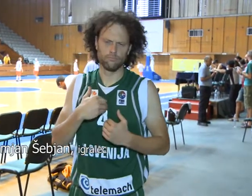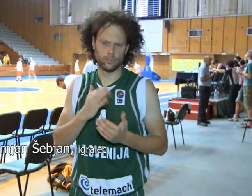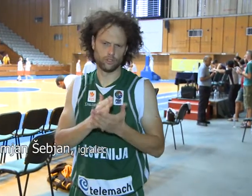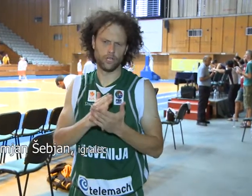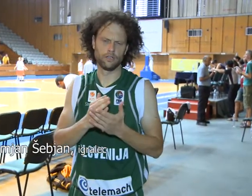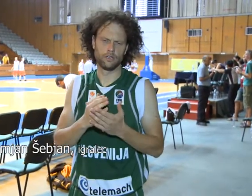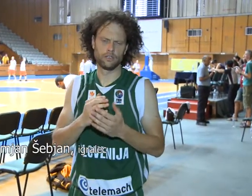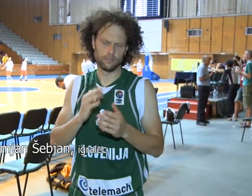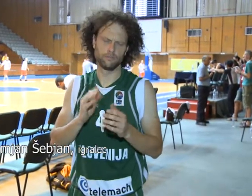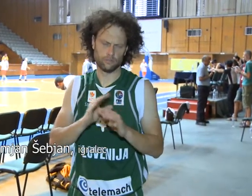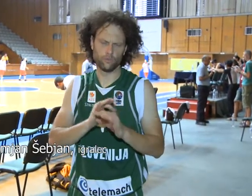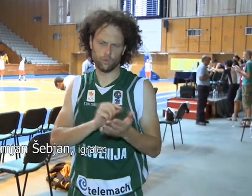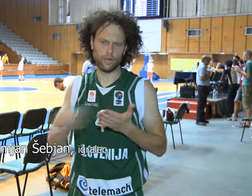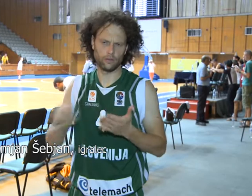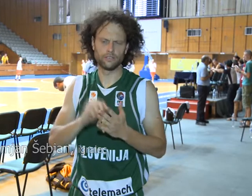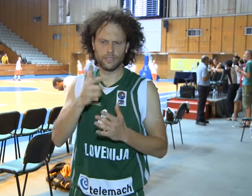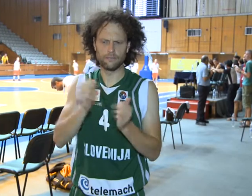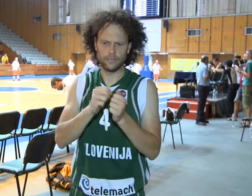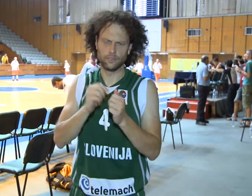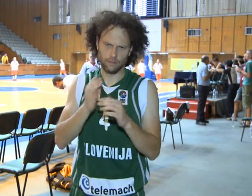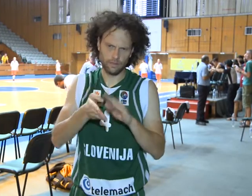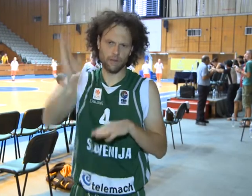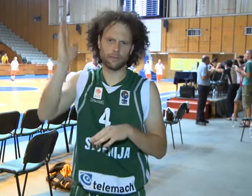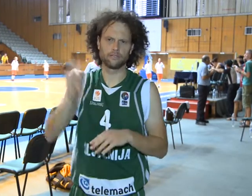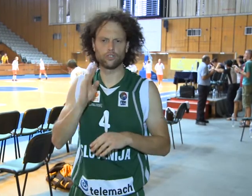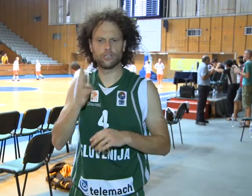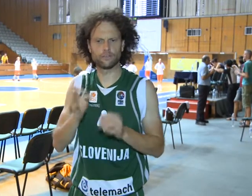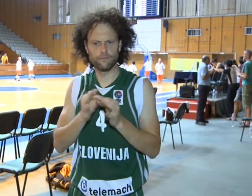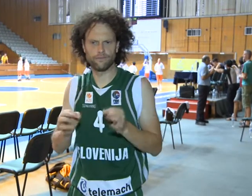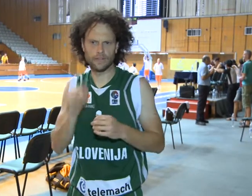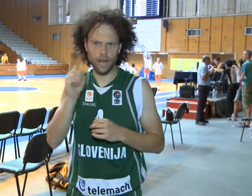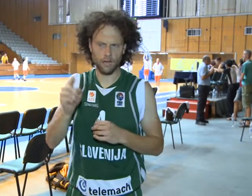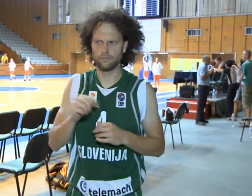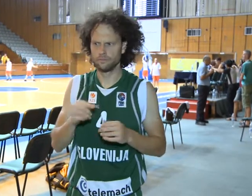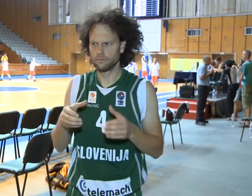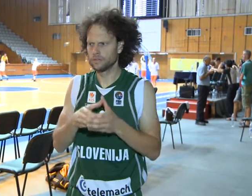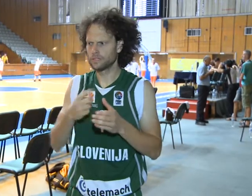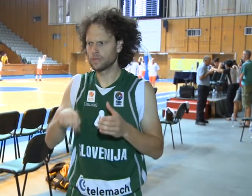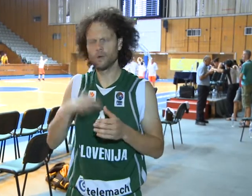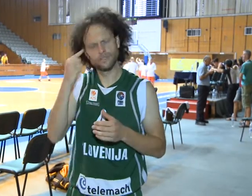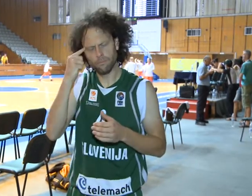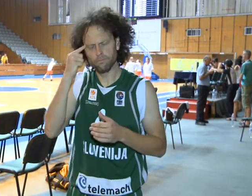V naši skupini A smo opravili vse tekme, mislim, da smo na tretjem mestu in sedaj nas